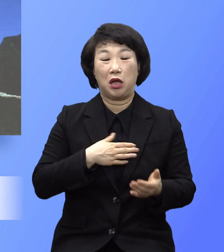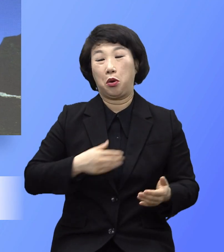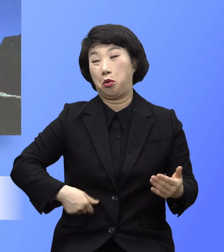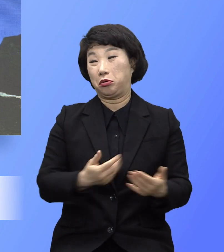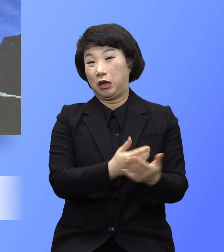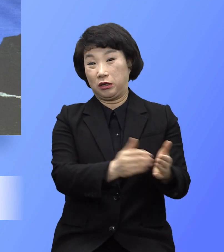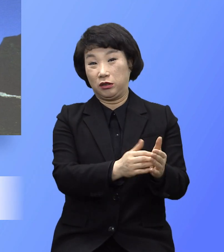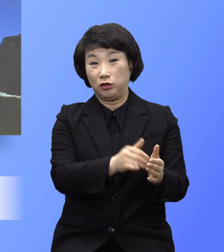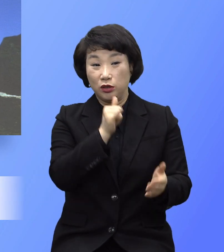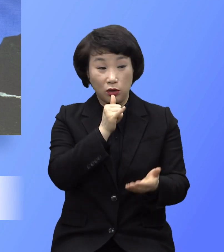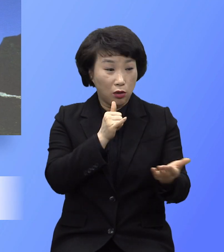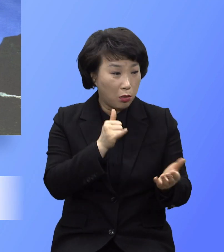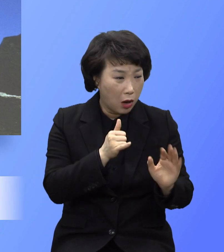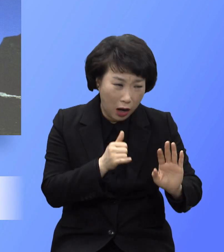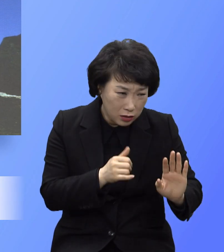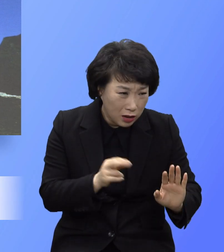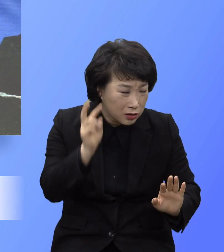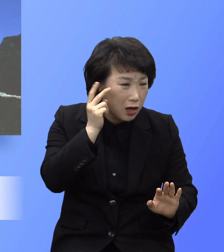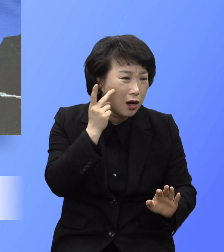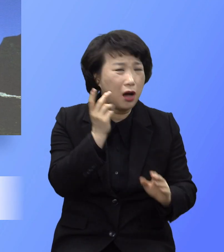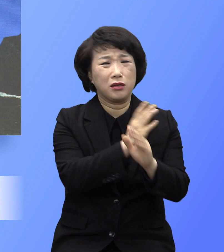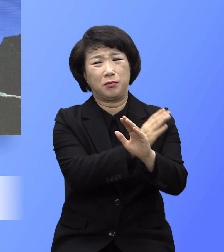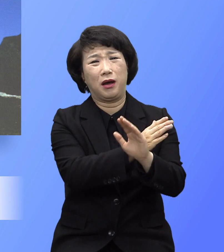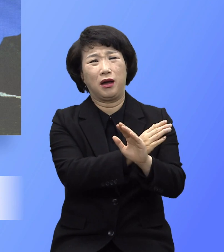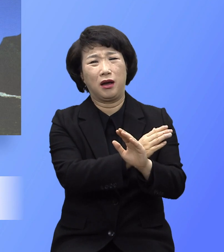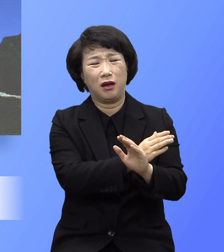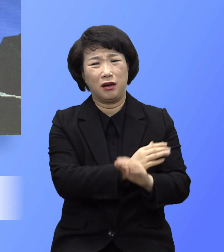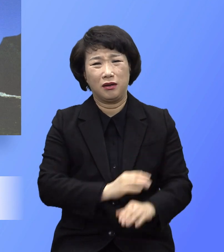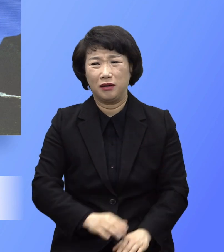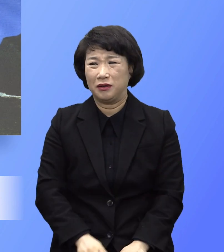된 거야. 우리 착각하면 큰일 나.